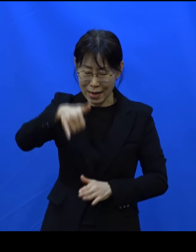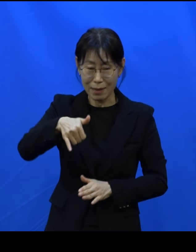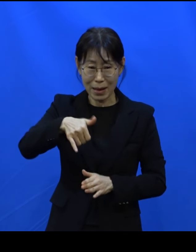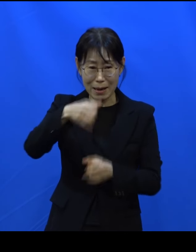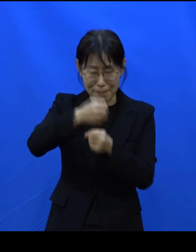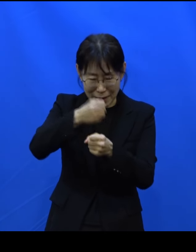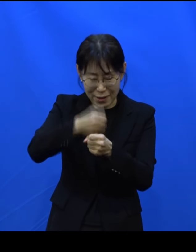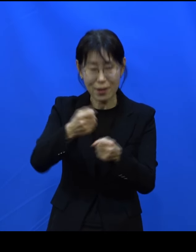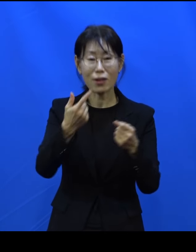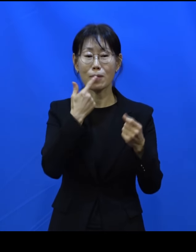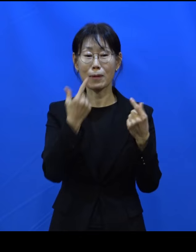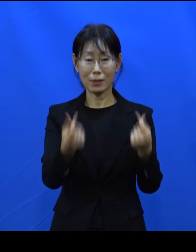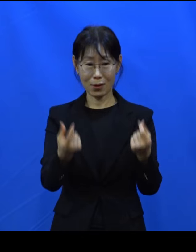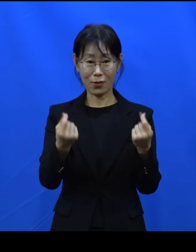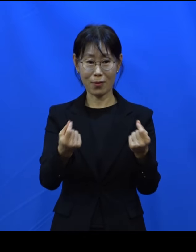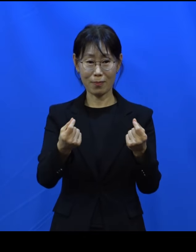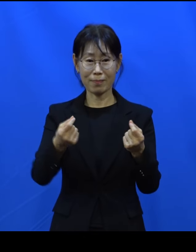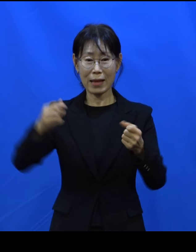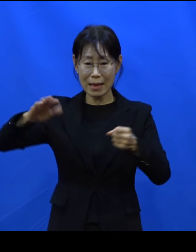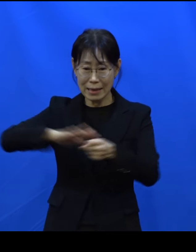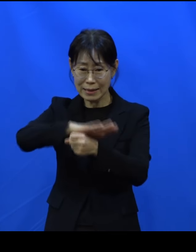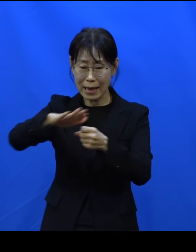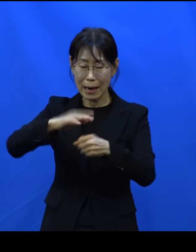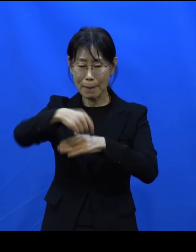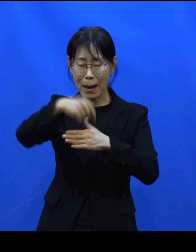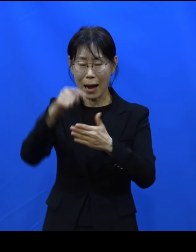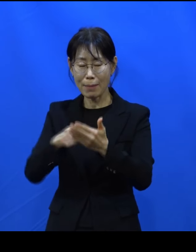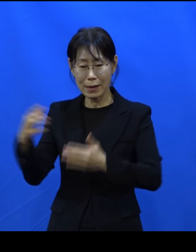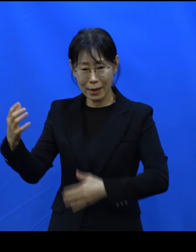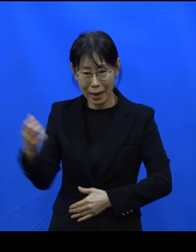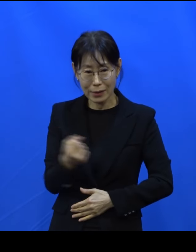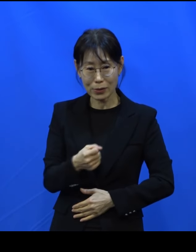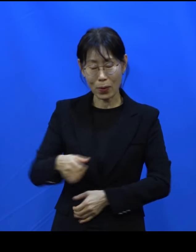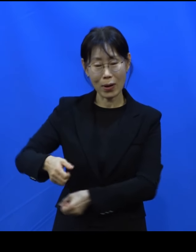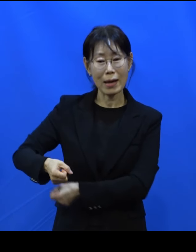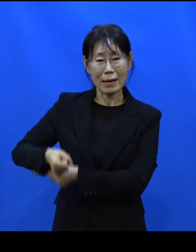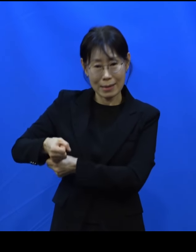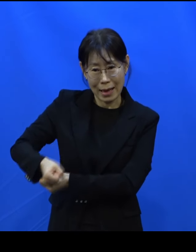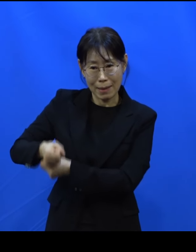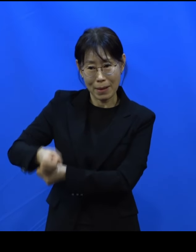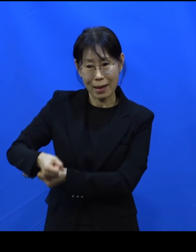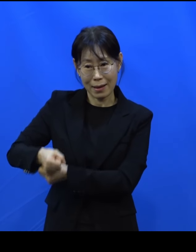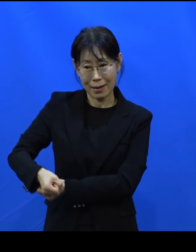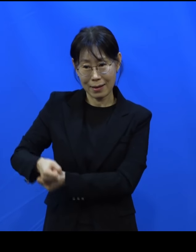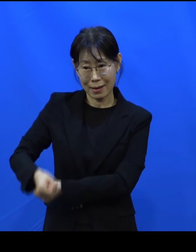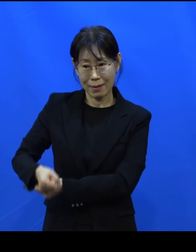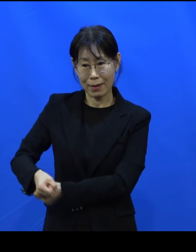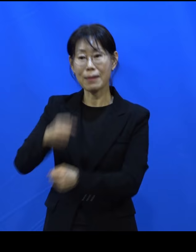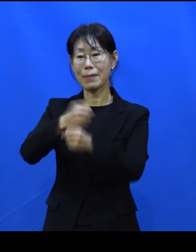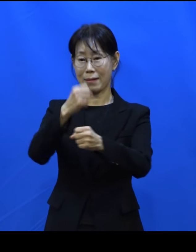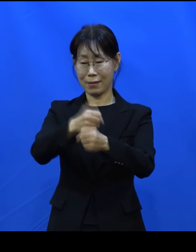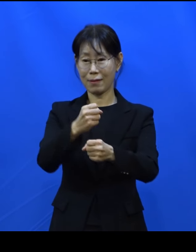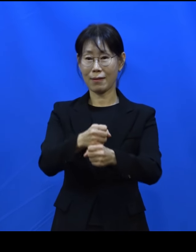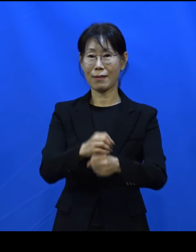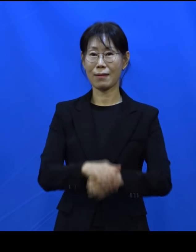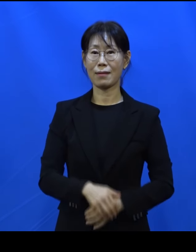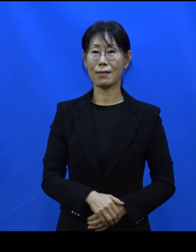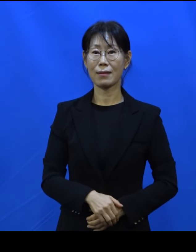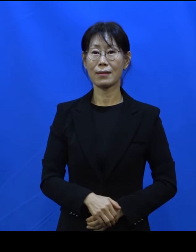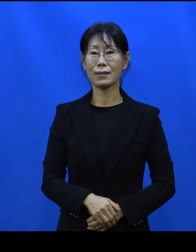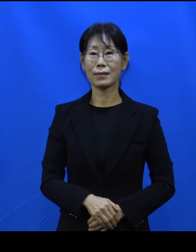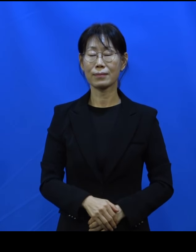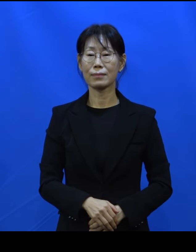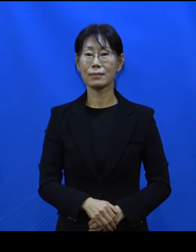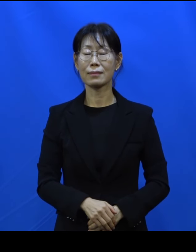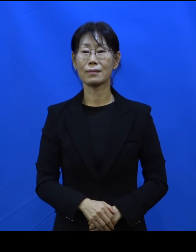사용한 이 자리를 만든, 이 가마를 만든 핵심 자료가 뭐냐? 사랑이라는 거예요. 사랑. 여러분 사랑으로 한